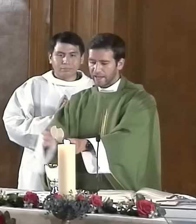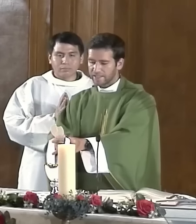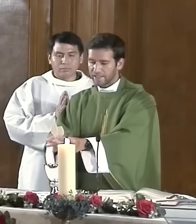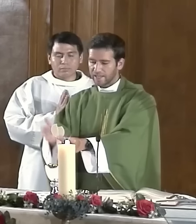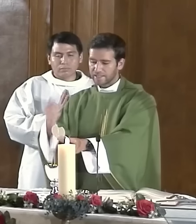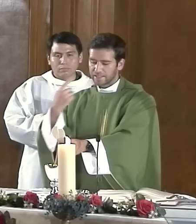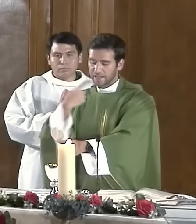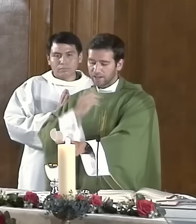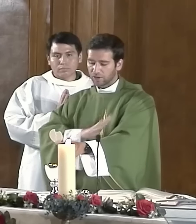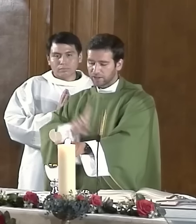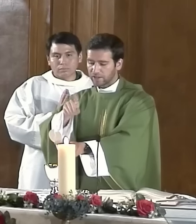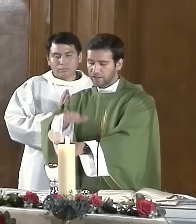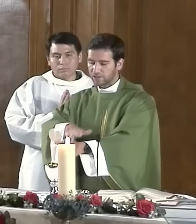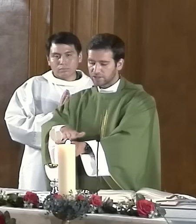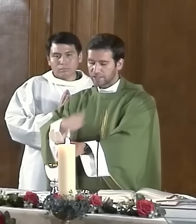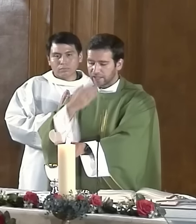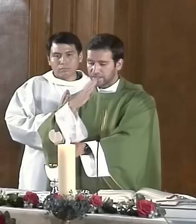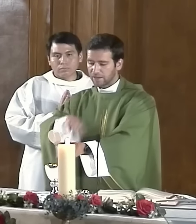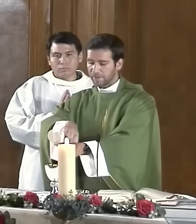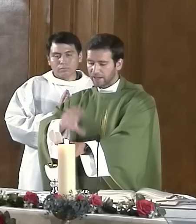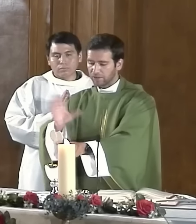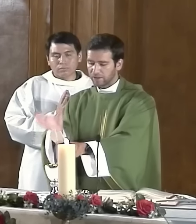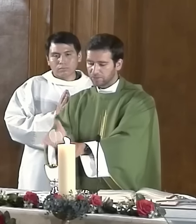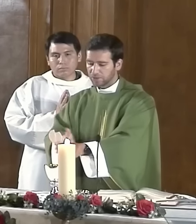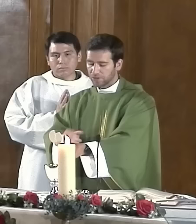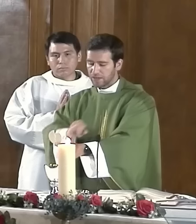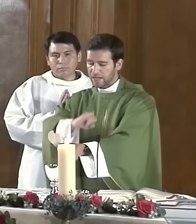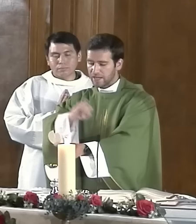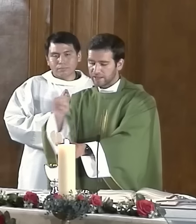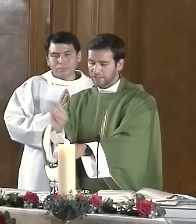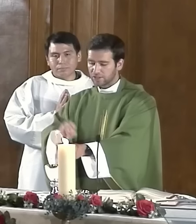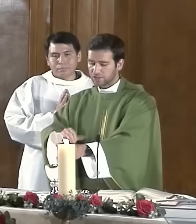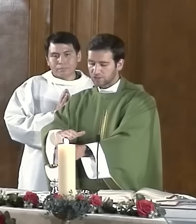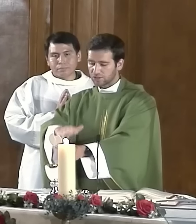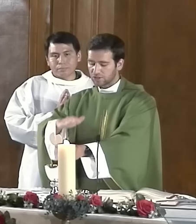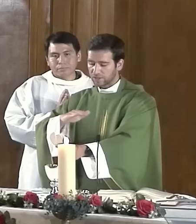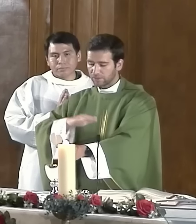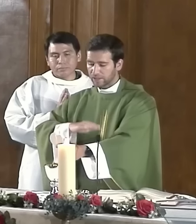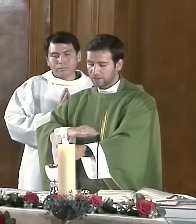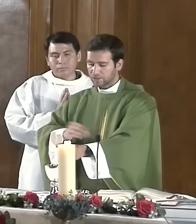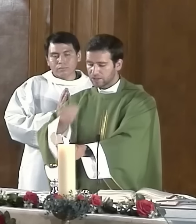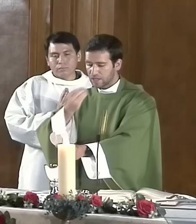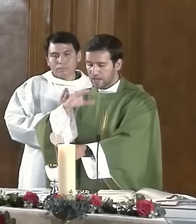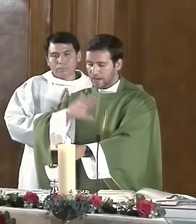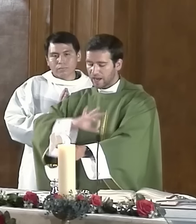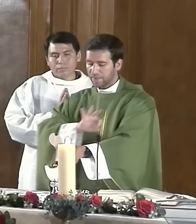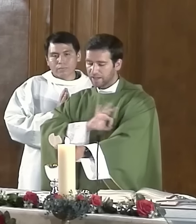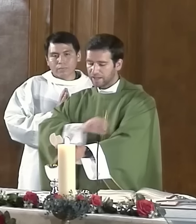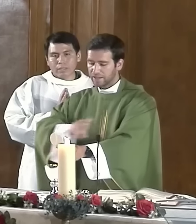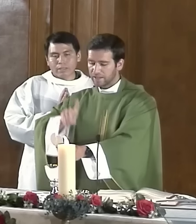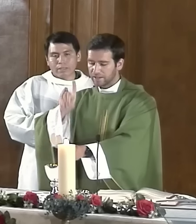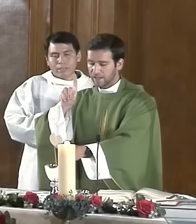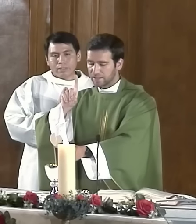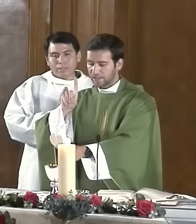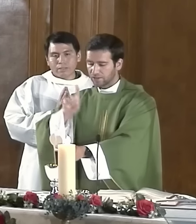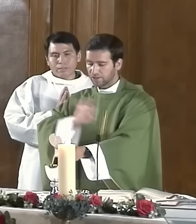Este es el Cordero de Dios que quita el pecado del mundo. Dichosos los invitados a la cena del Señor.